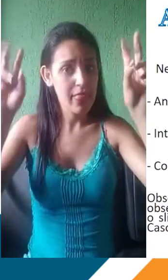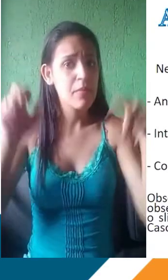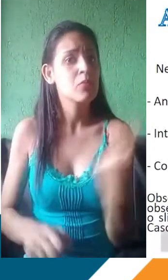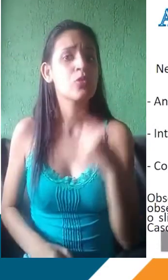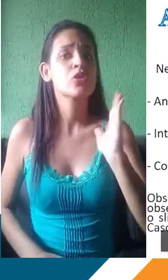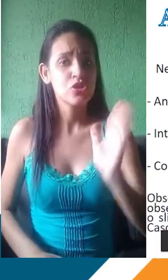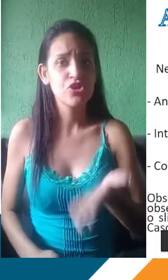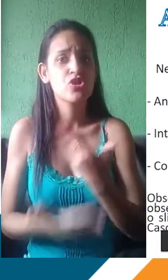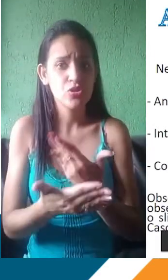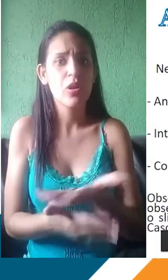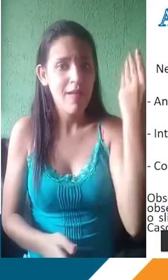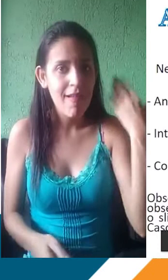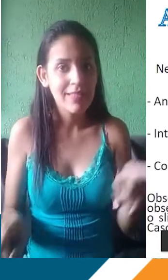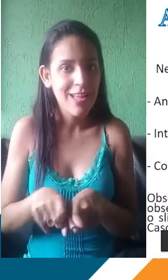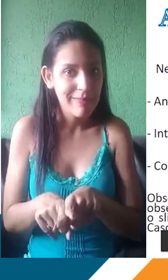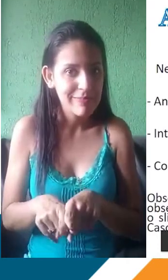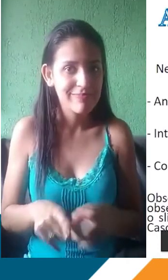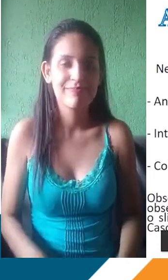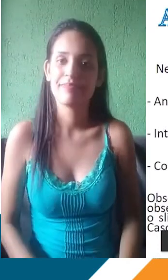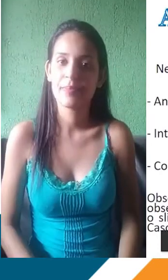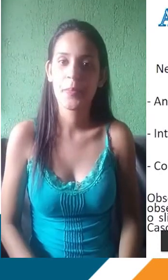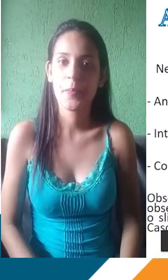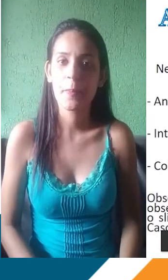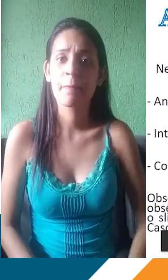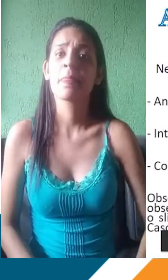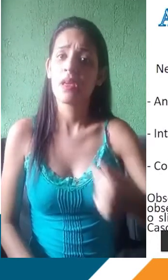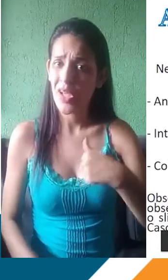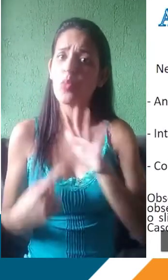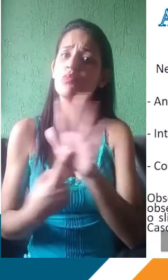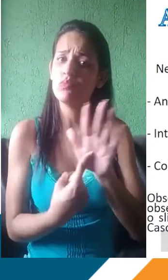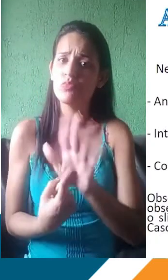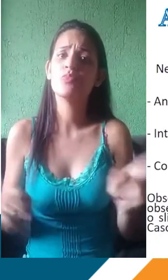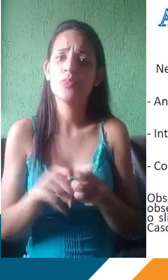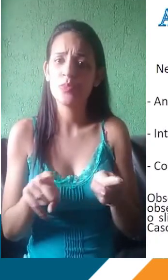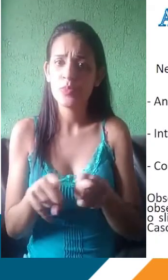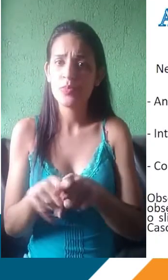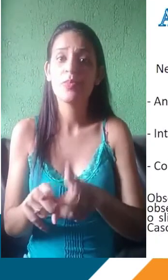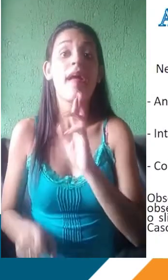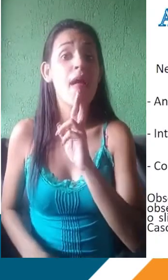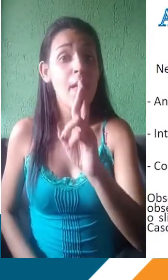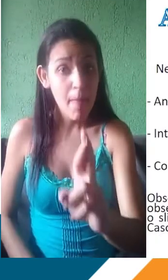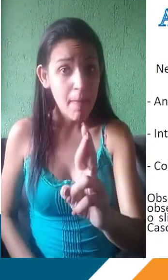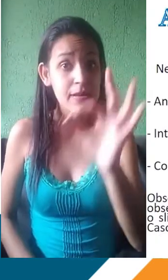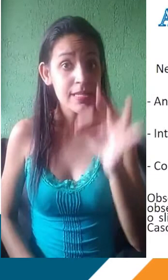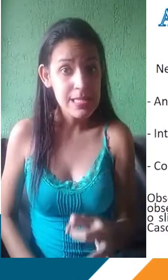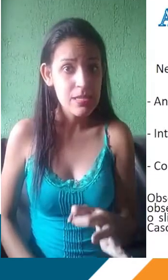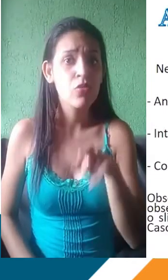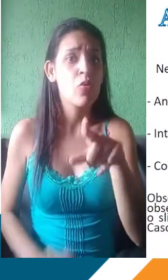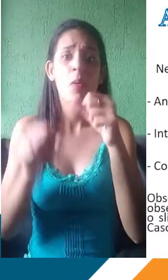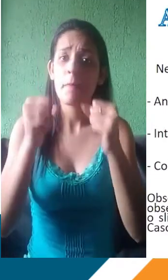Uma observação: enquanto falamos sobre o gabarito comentado, você continuará observando o slide da questão. Quando